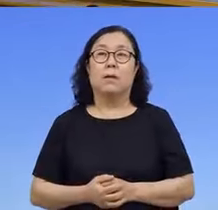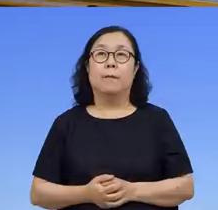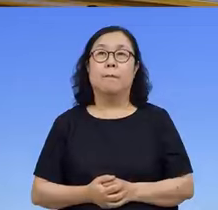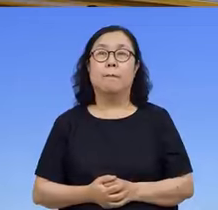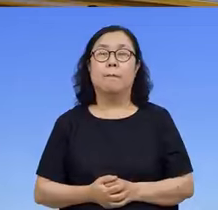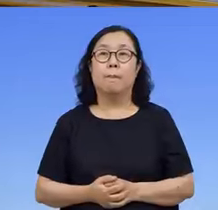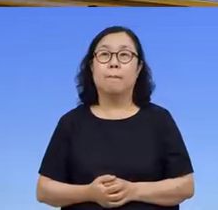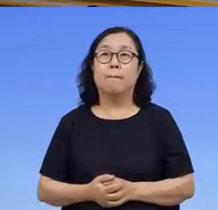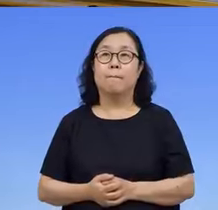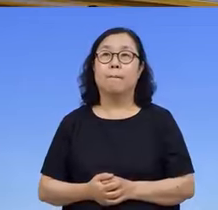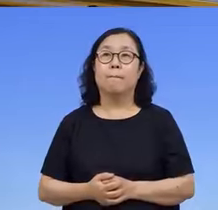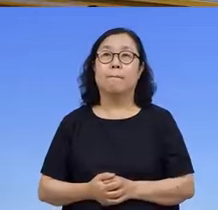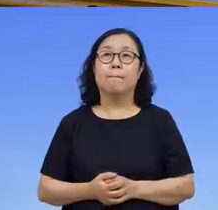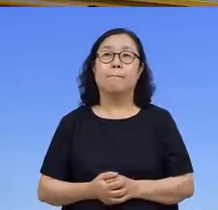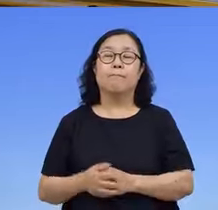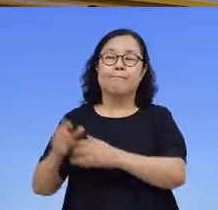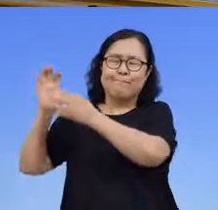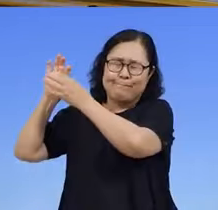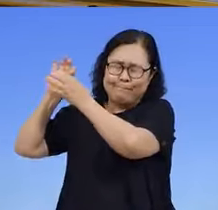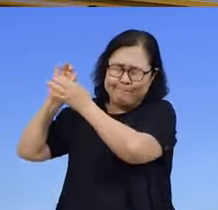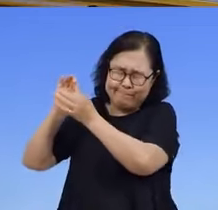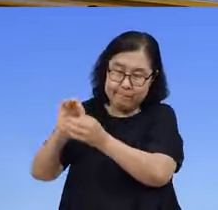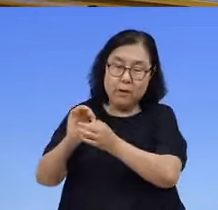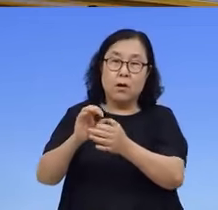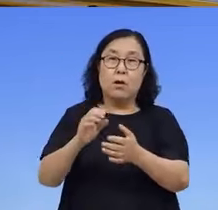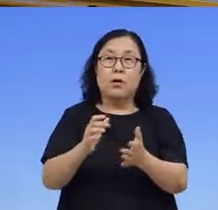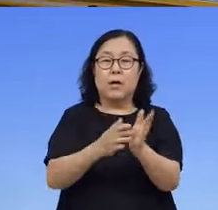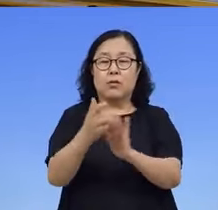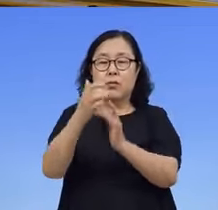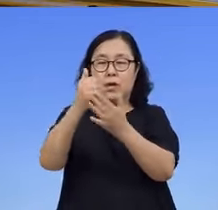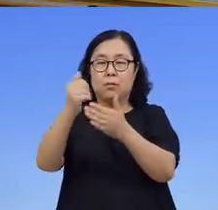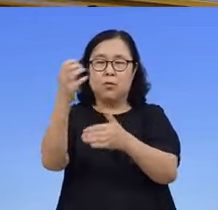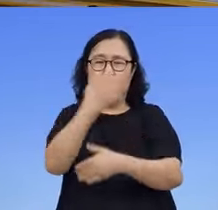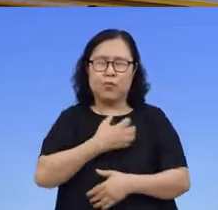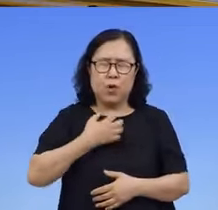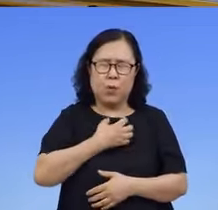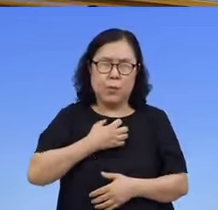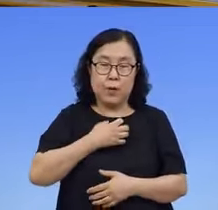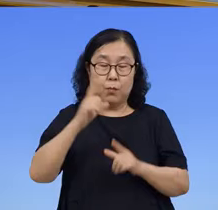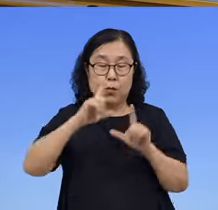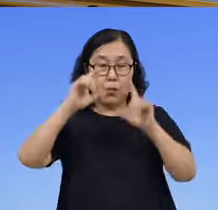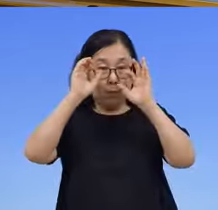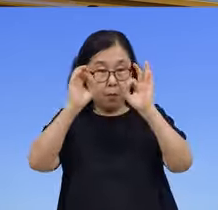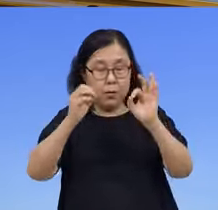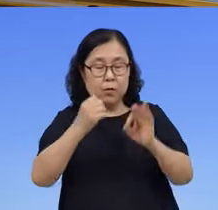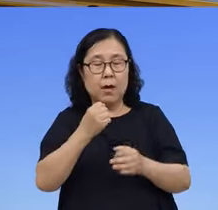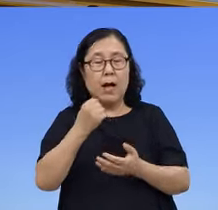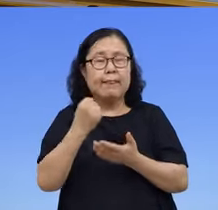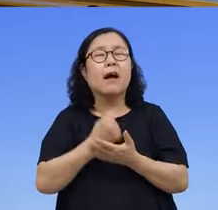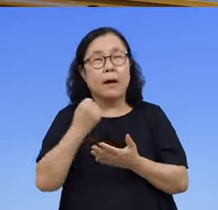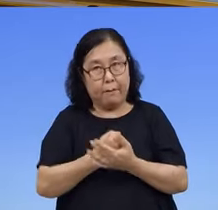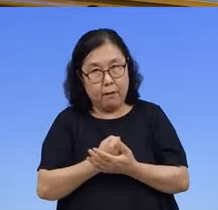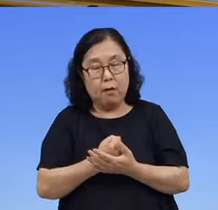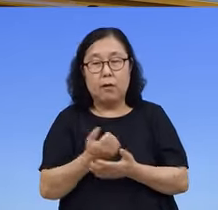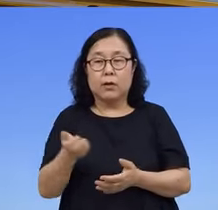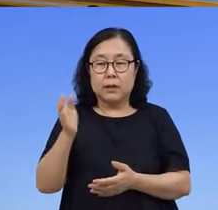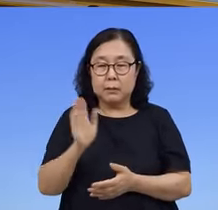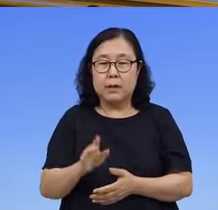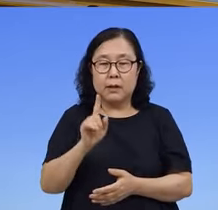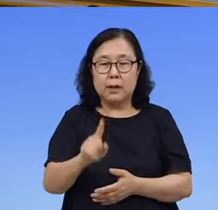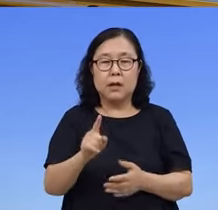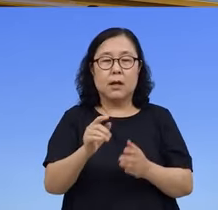그 참 지속적으로 주님을 괴롭히는 그런 사람들의 모습을 보면 안타까운데요, 이렇게 시비를